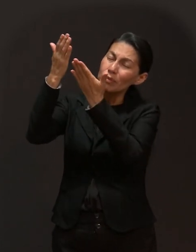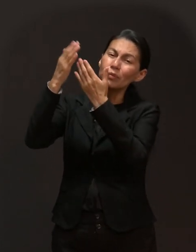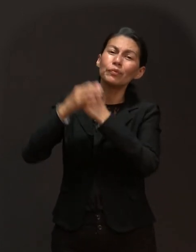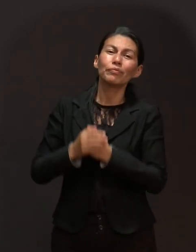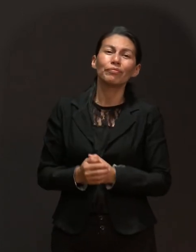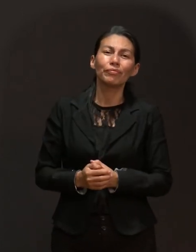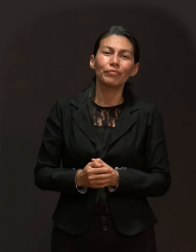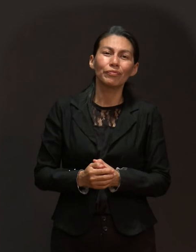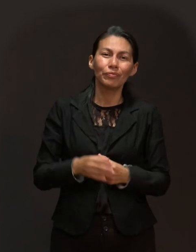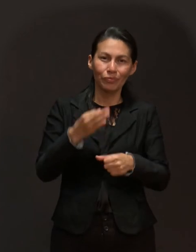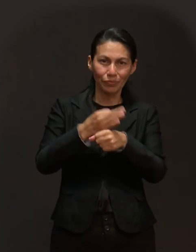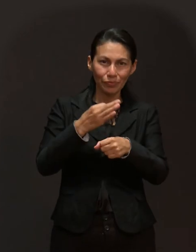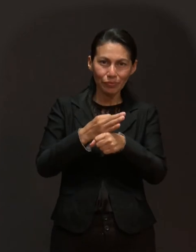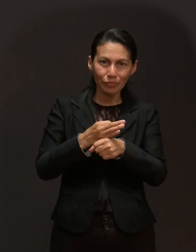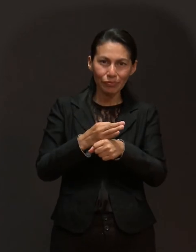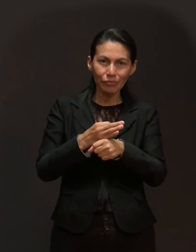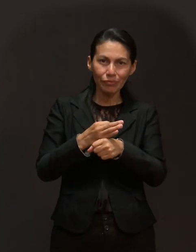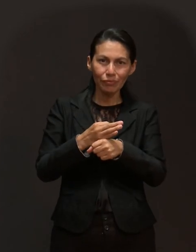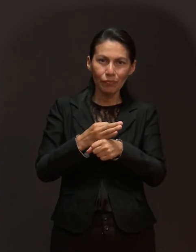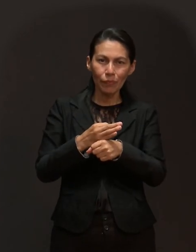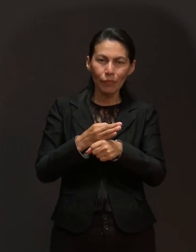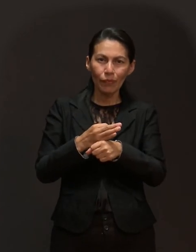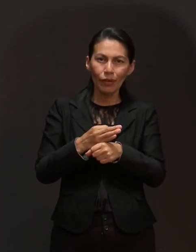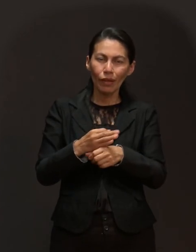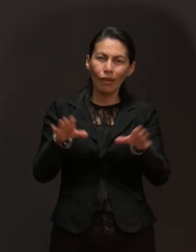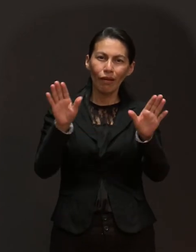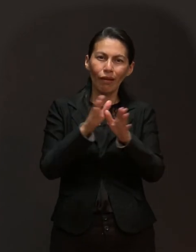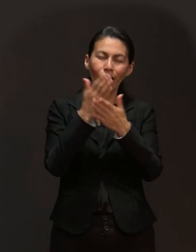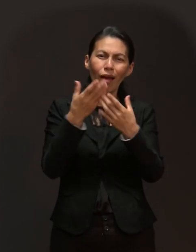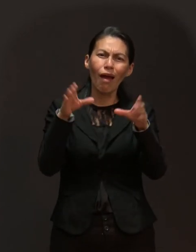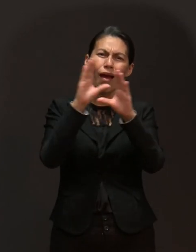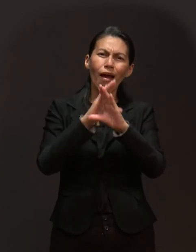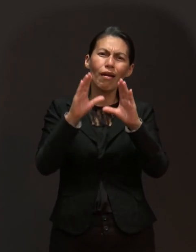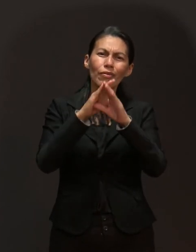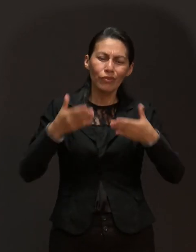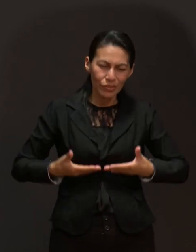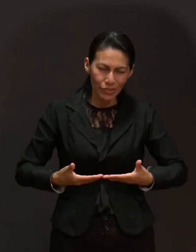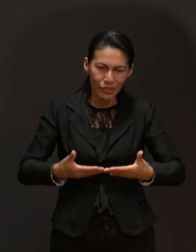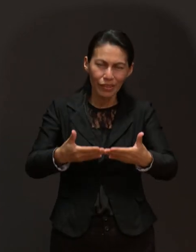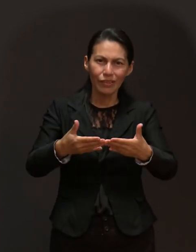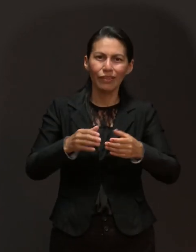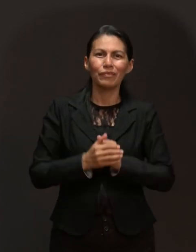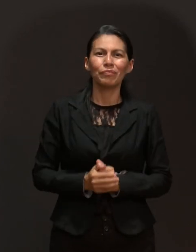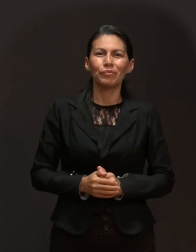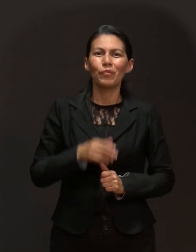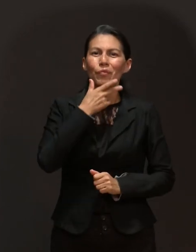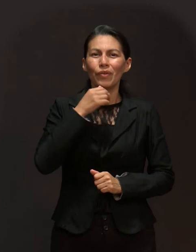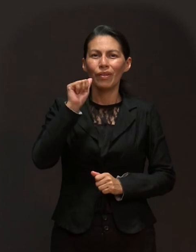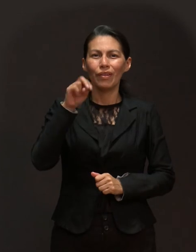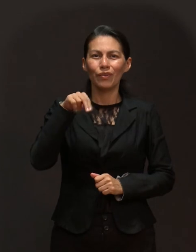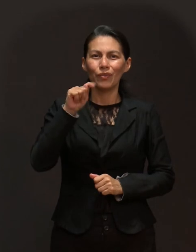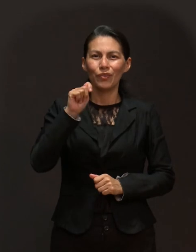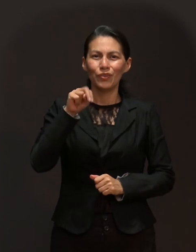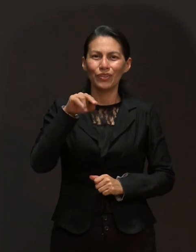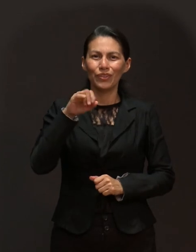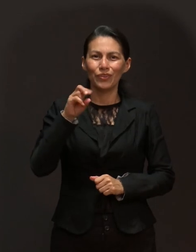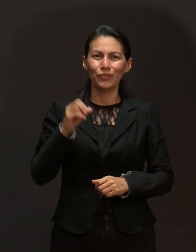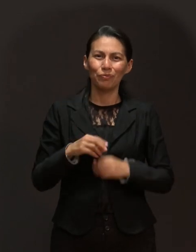testimonios vamos a escuchar la senda por Antonino